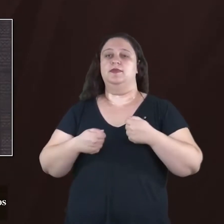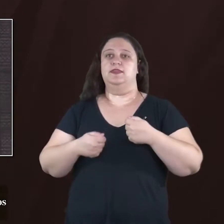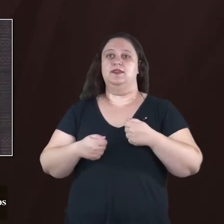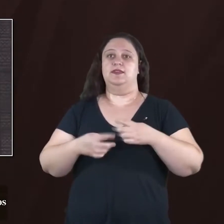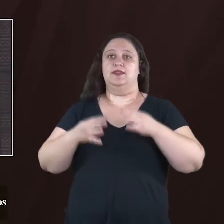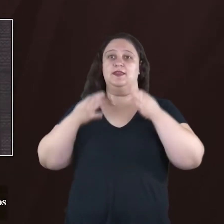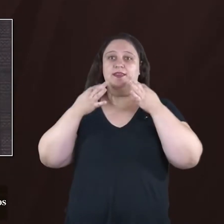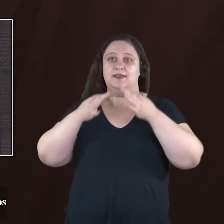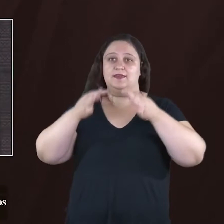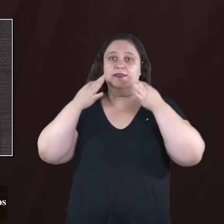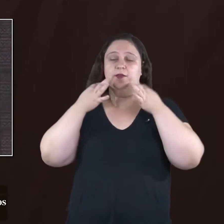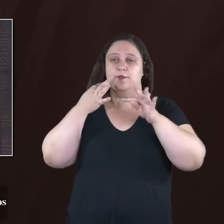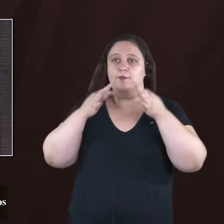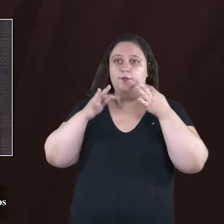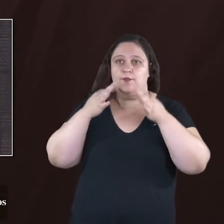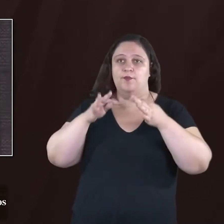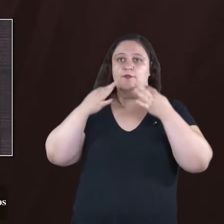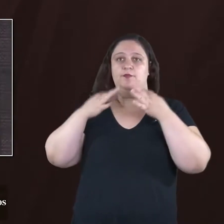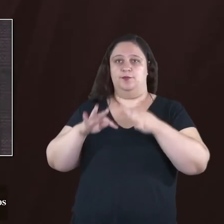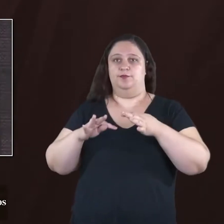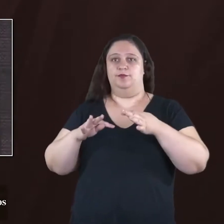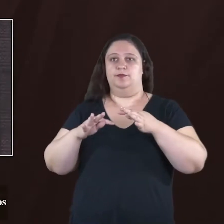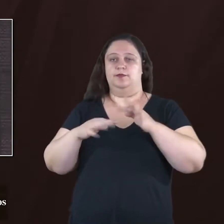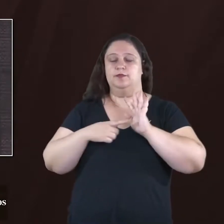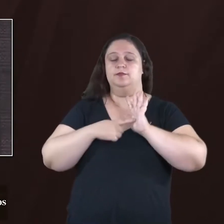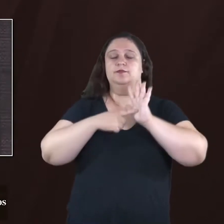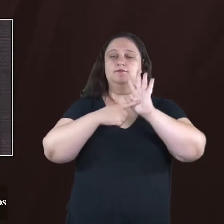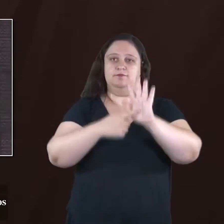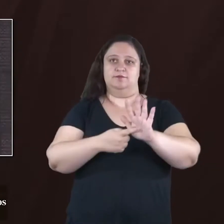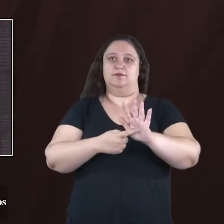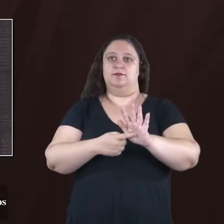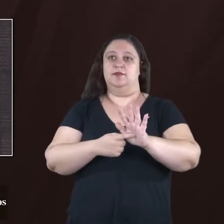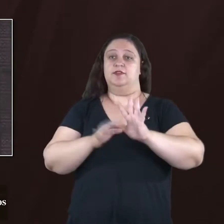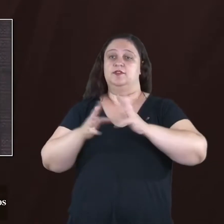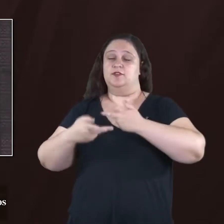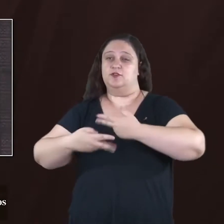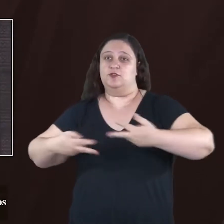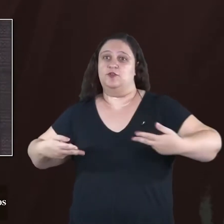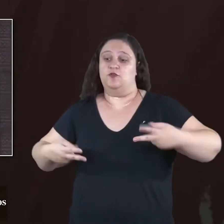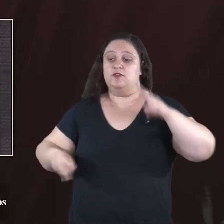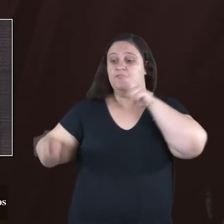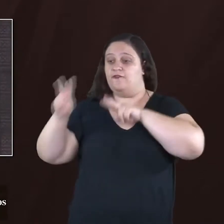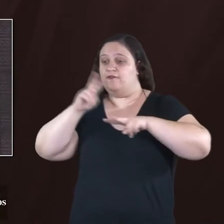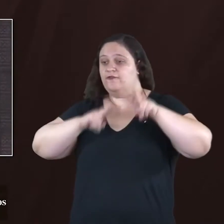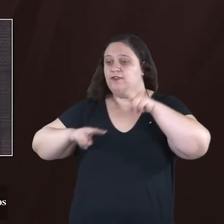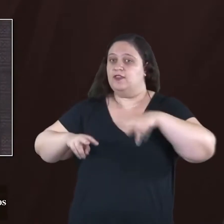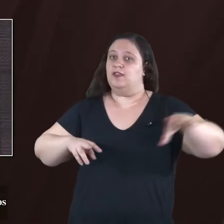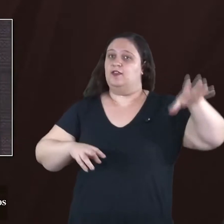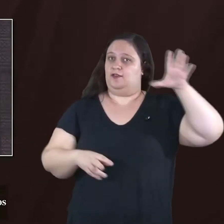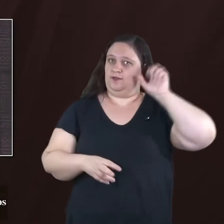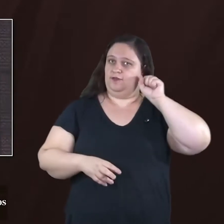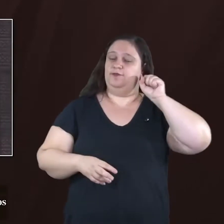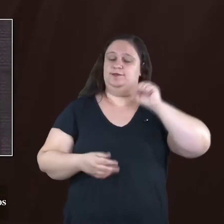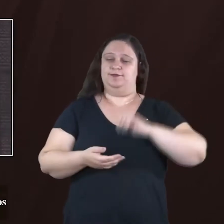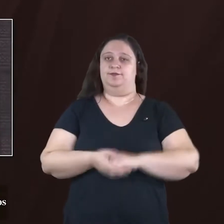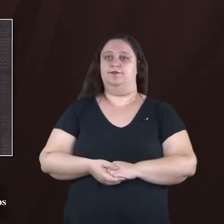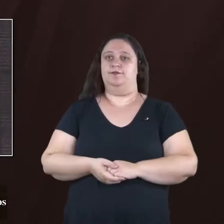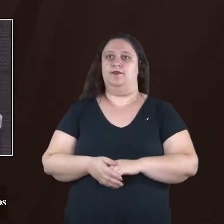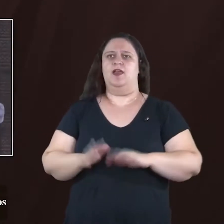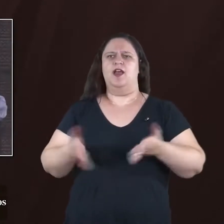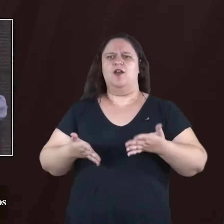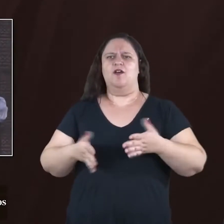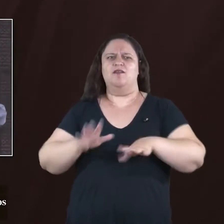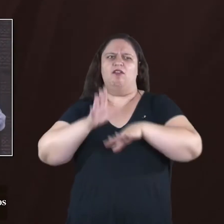diante de todos os homens das coisas que tens visto e ouvido. E agora, porque te